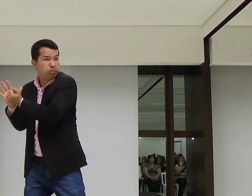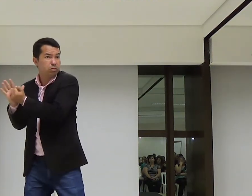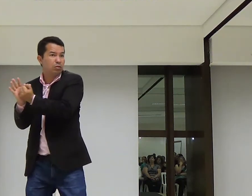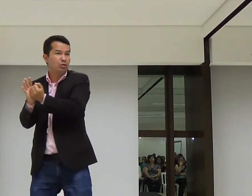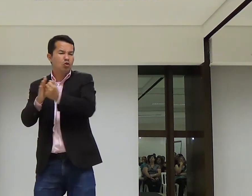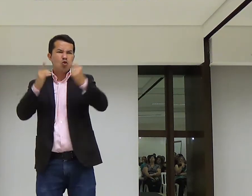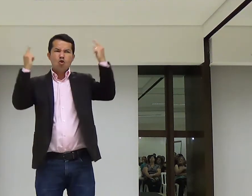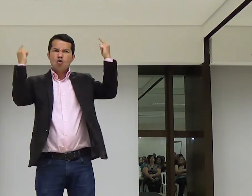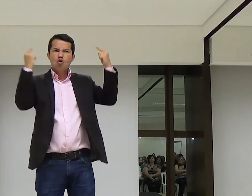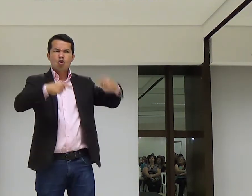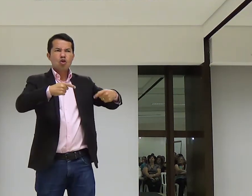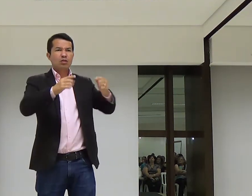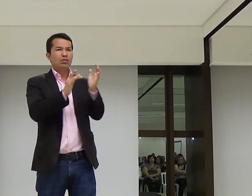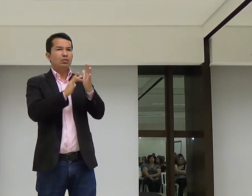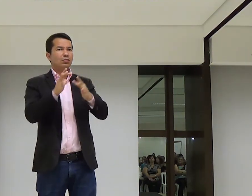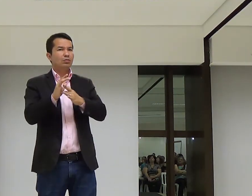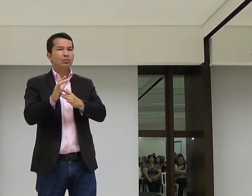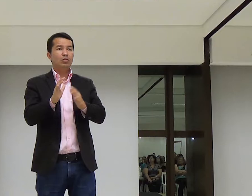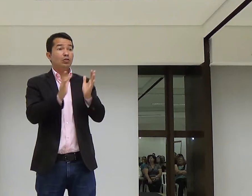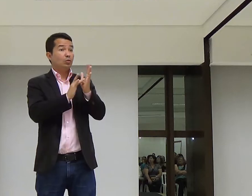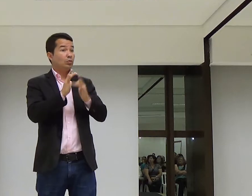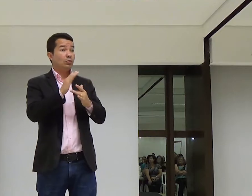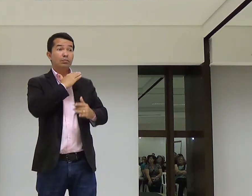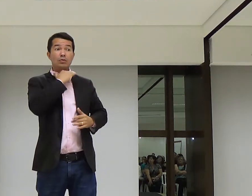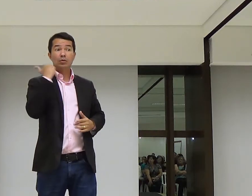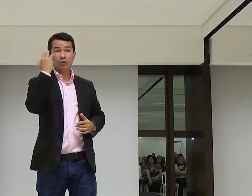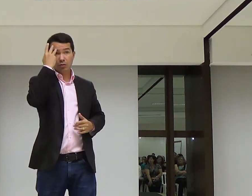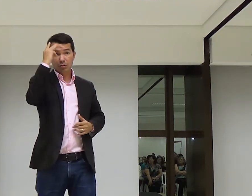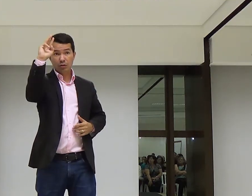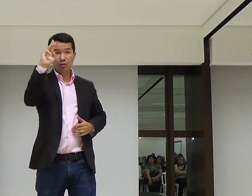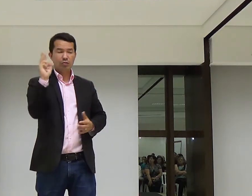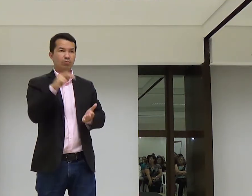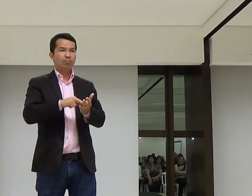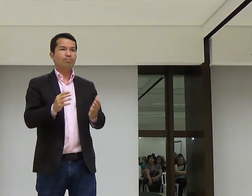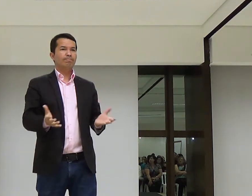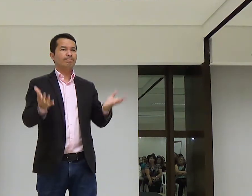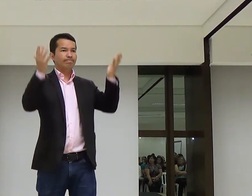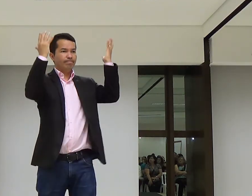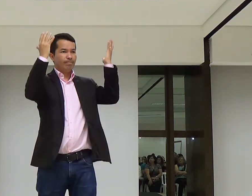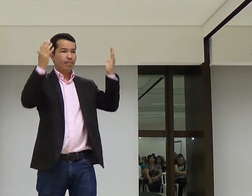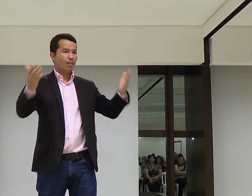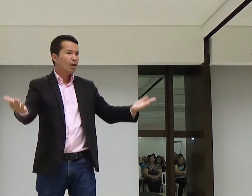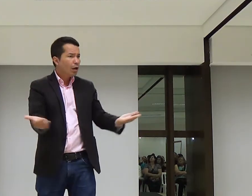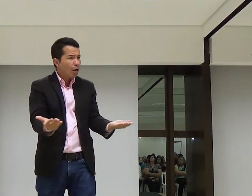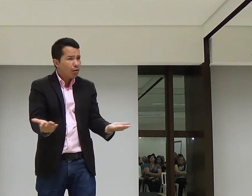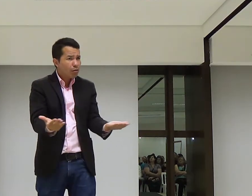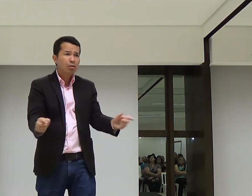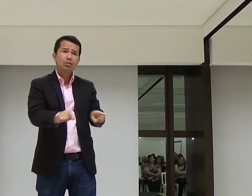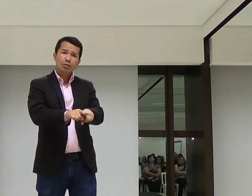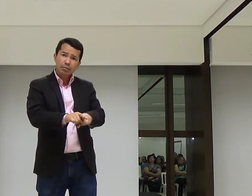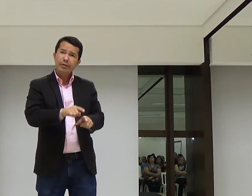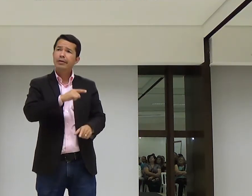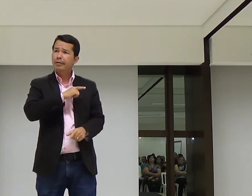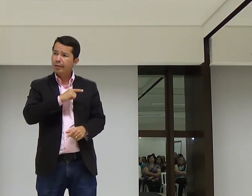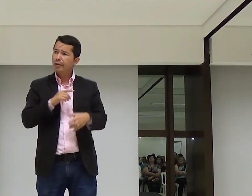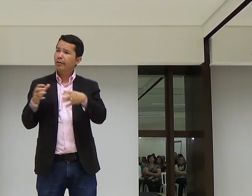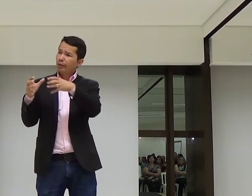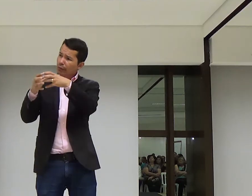E o crucificaram. Sim, foram contra Jesus. Jesus morreu. Mas ao terceiro dia, ele